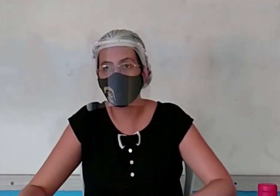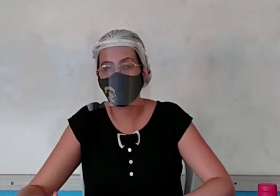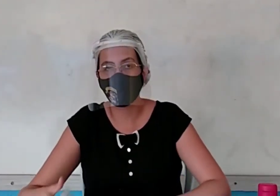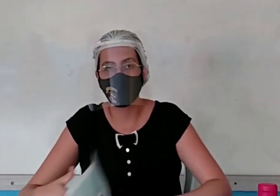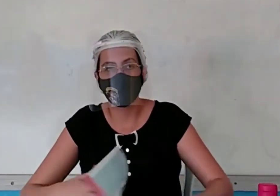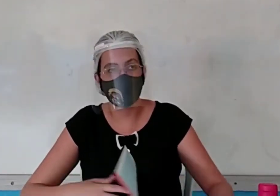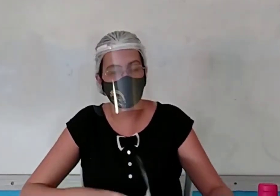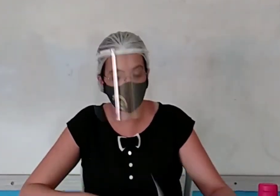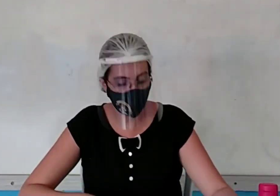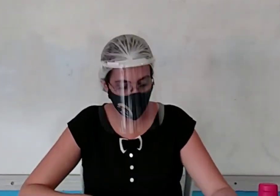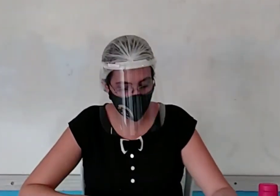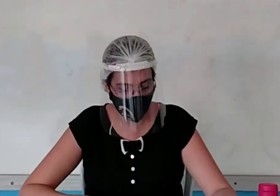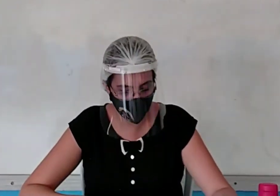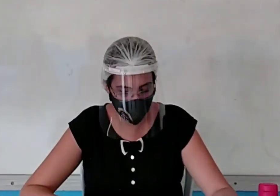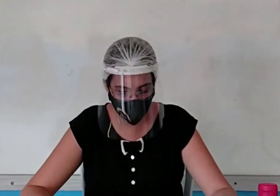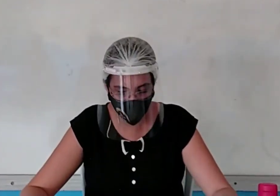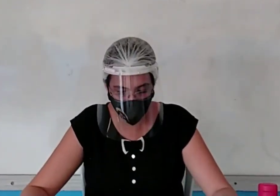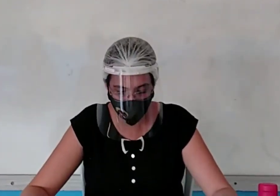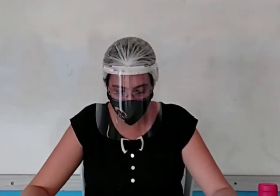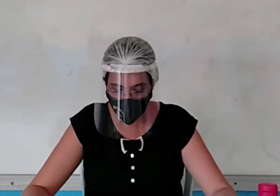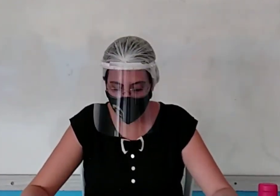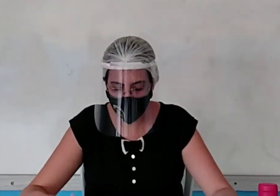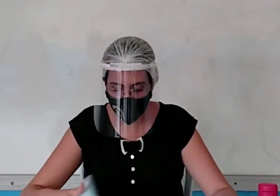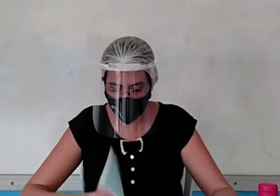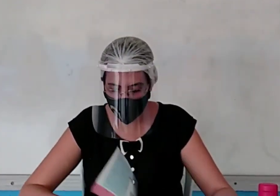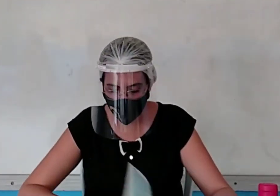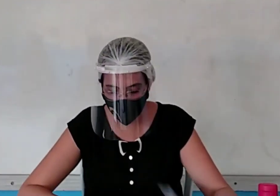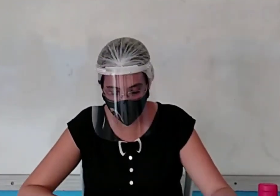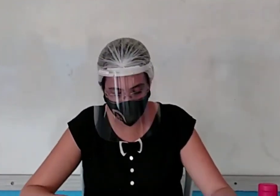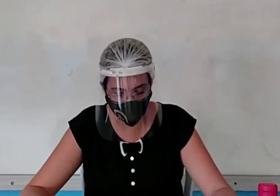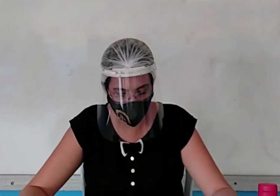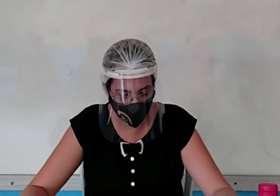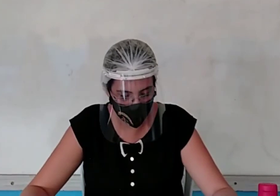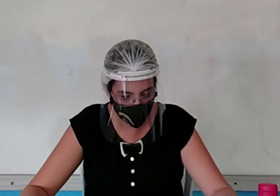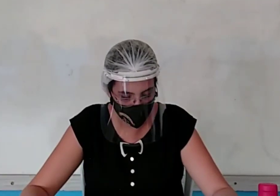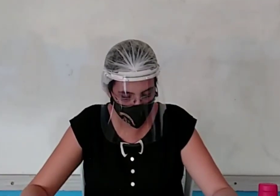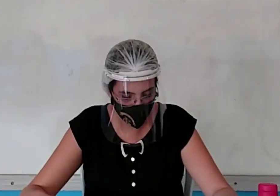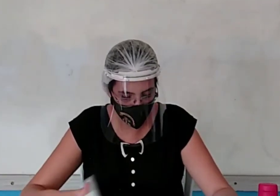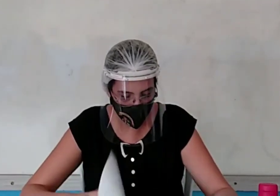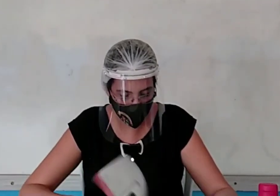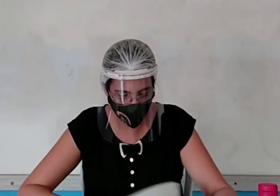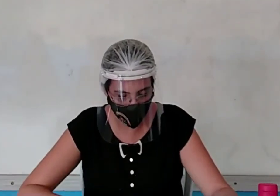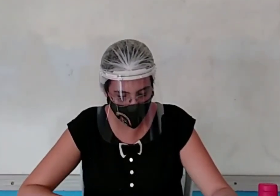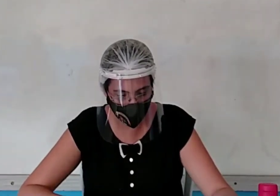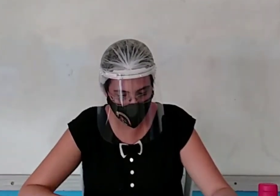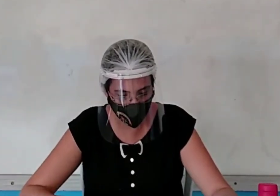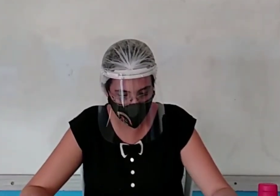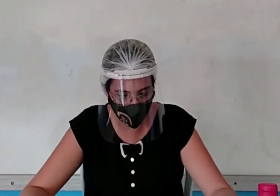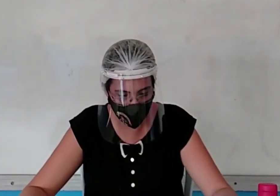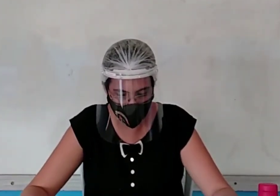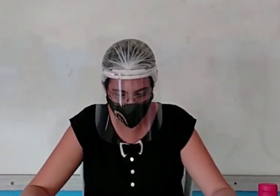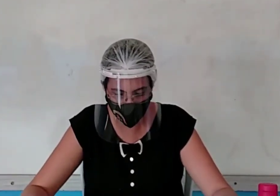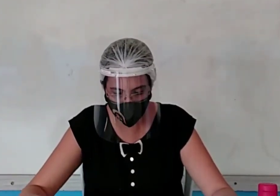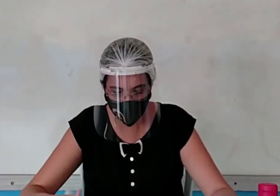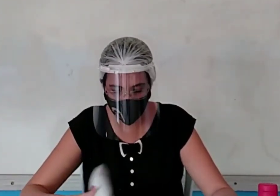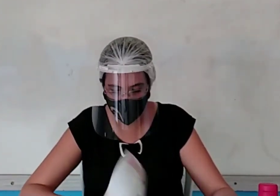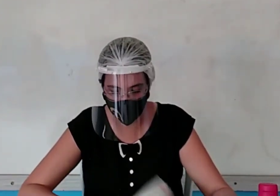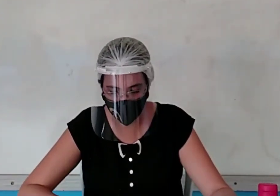nas leis de trânsito que regras o trânsito no Brasil em si.